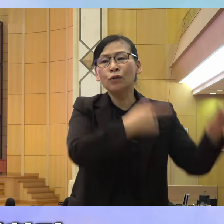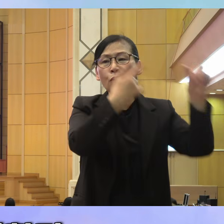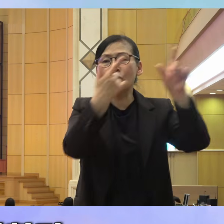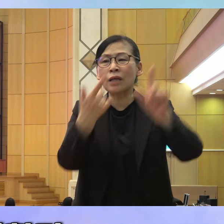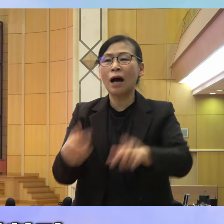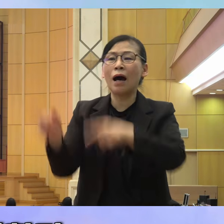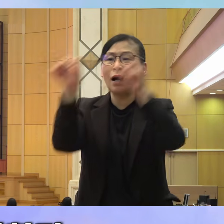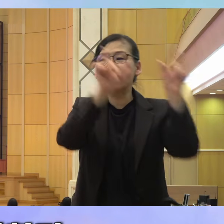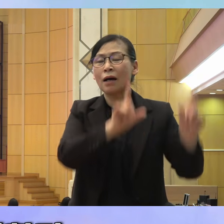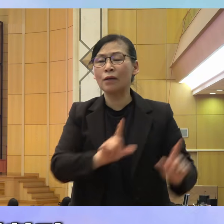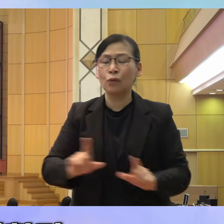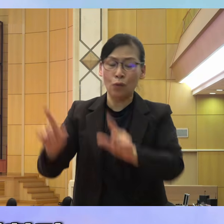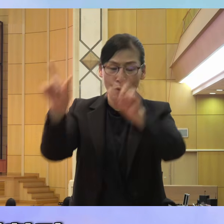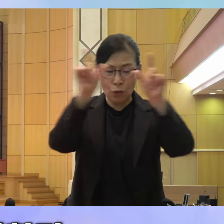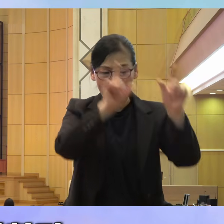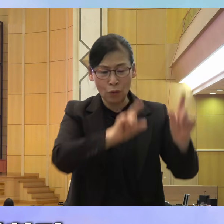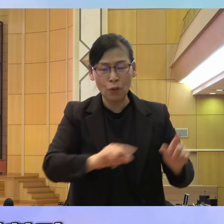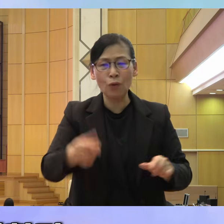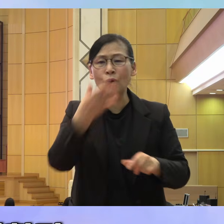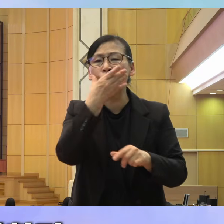하루하루 살아요.